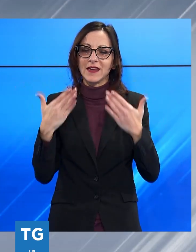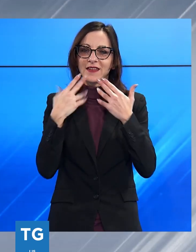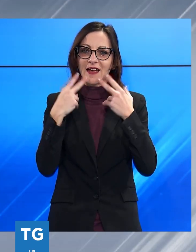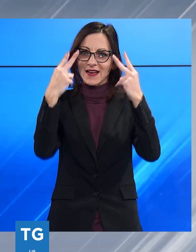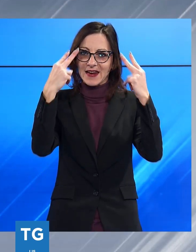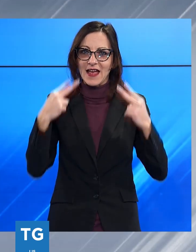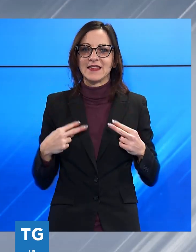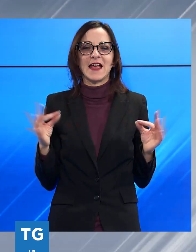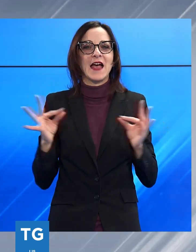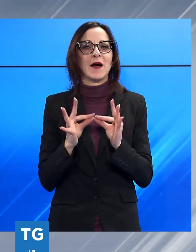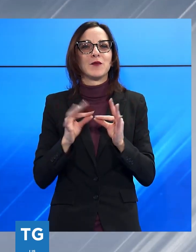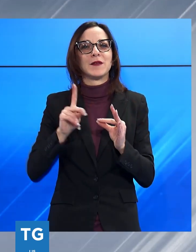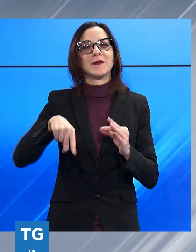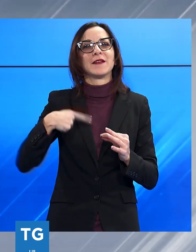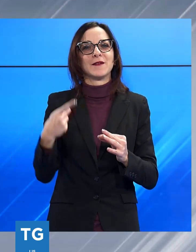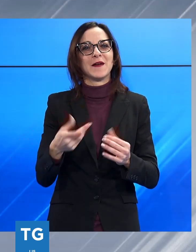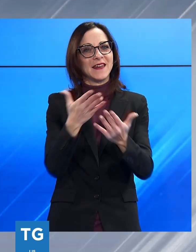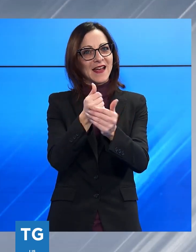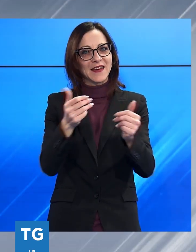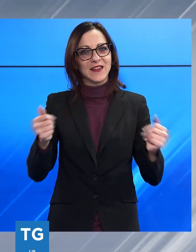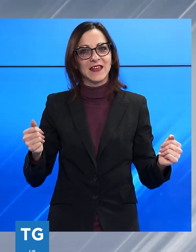Noi tra poco la pagina sportiva